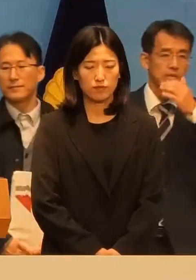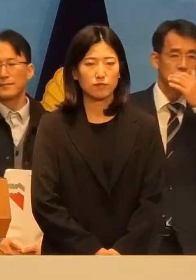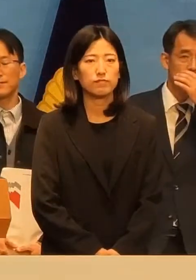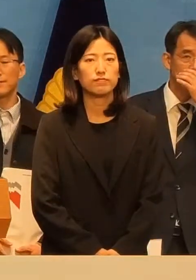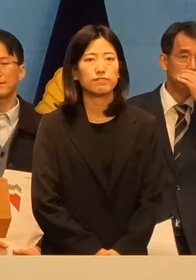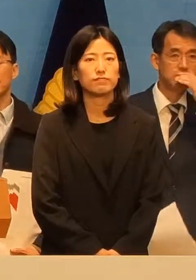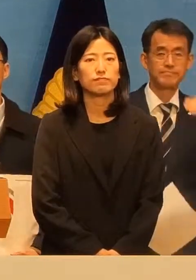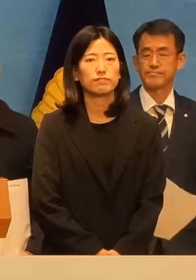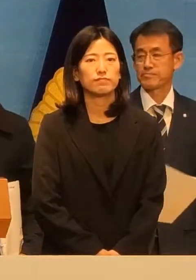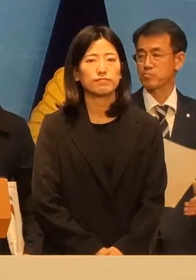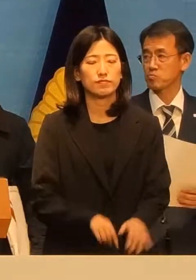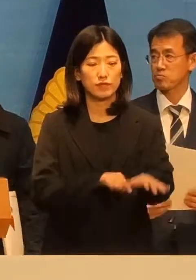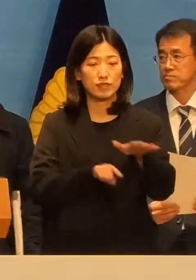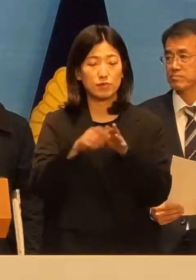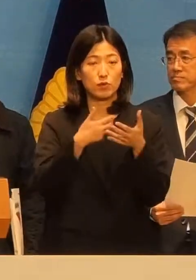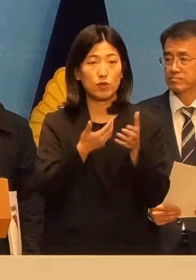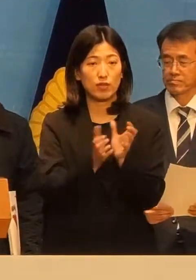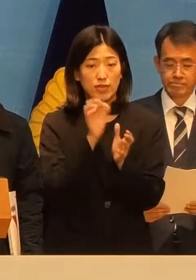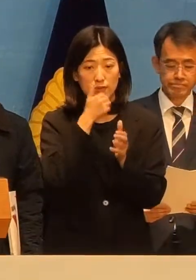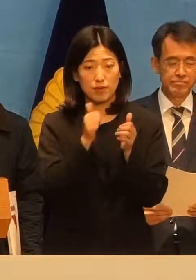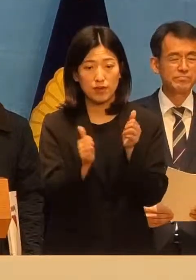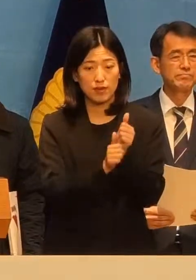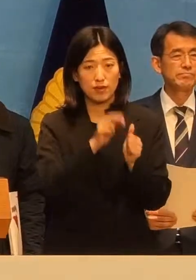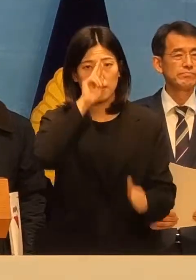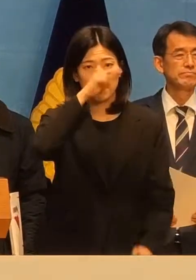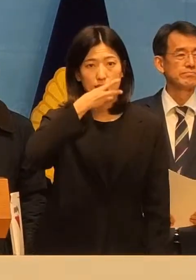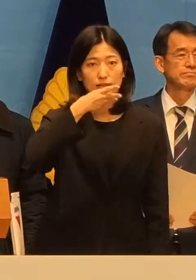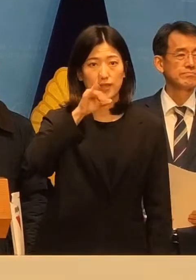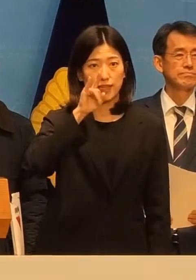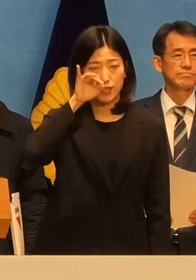네, 진보당 부대변인 박태우라고 합니다.